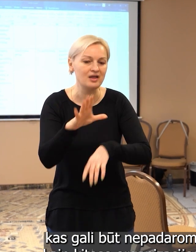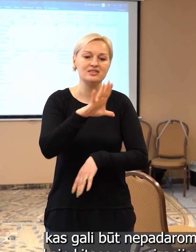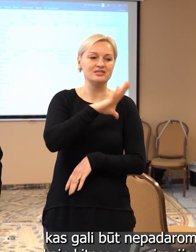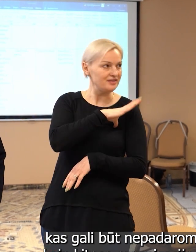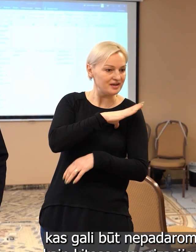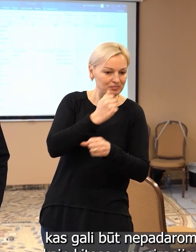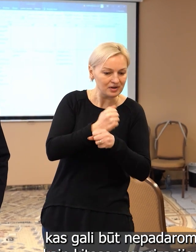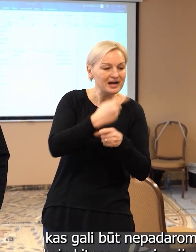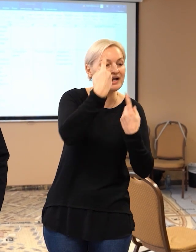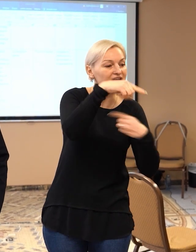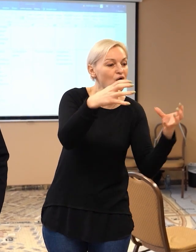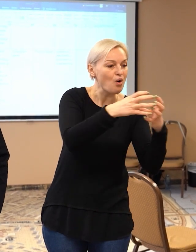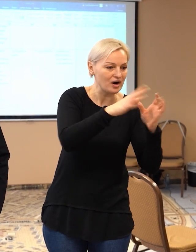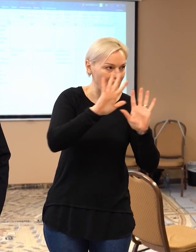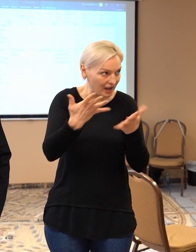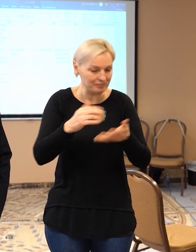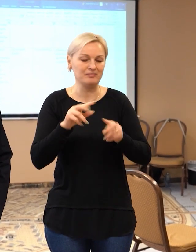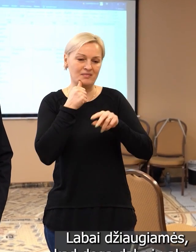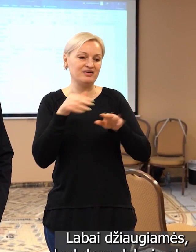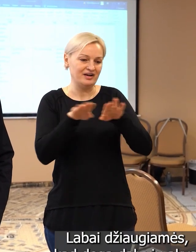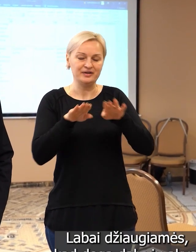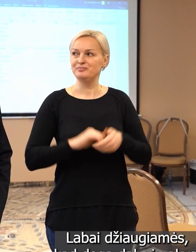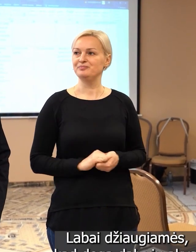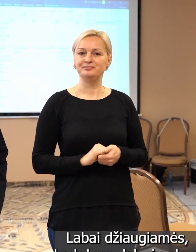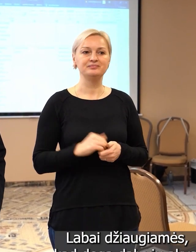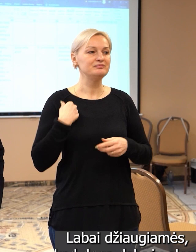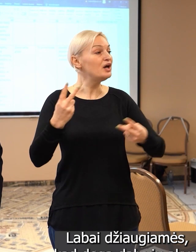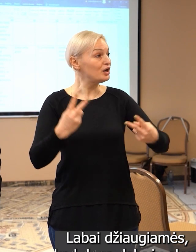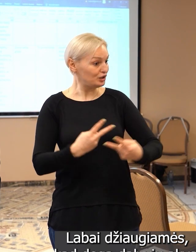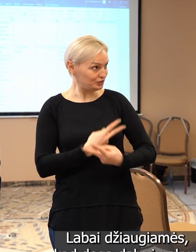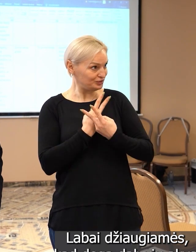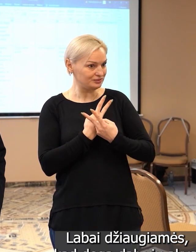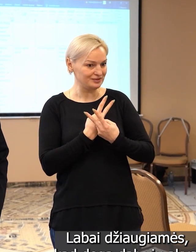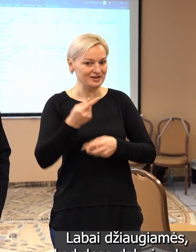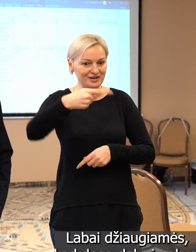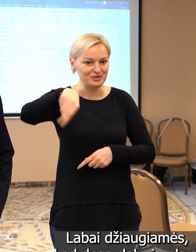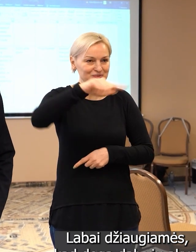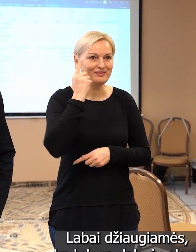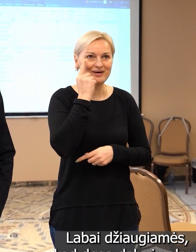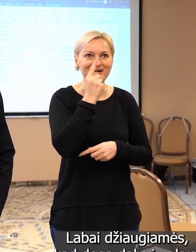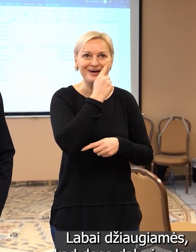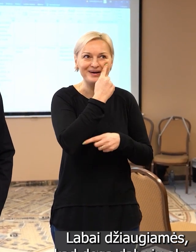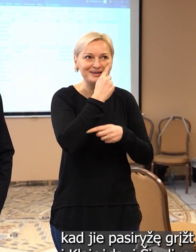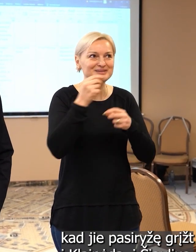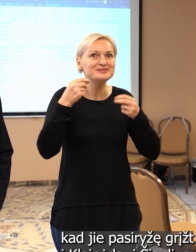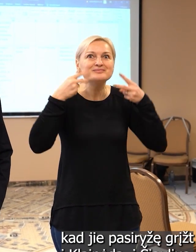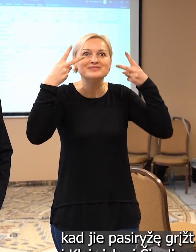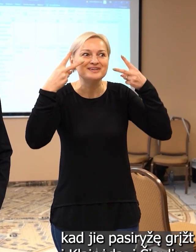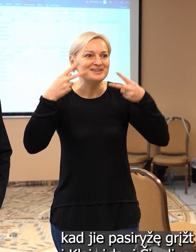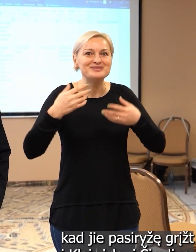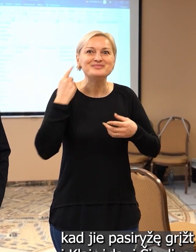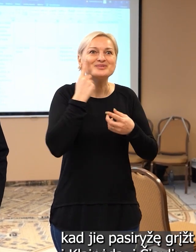kitose organizacijose. Šiaip labai džiaugiamės, kad dega akis dalyvių, kad